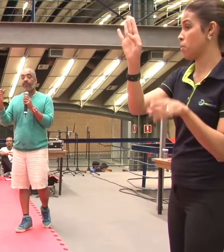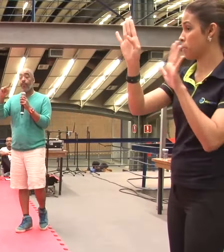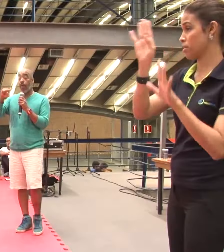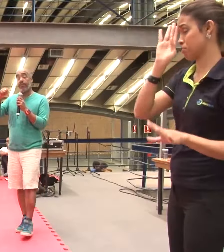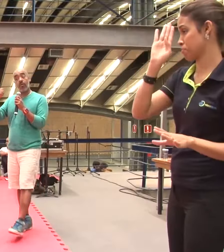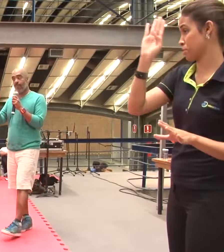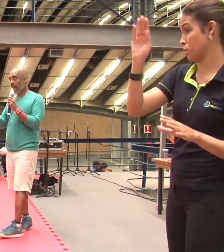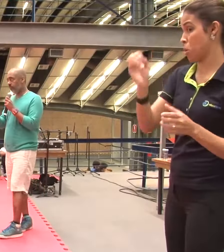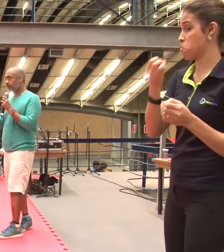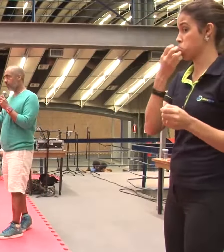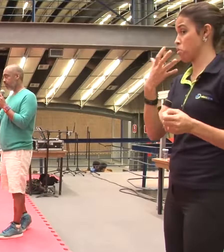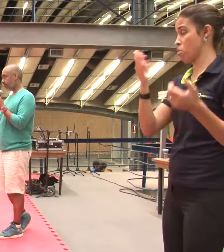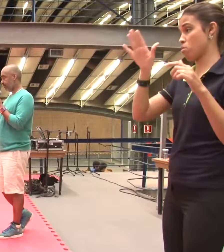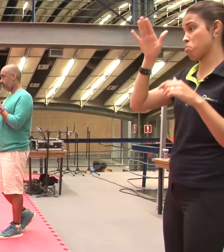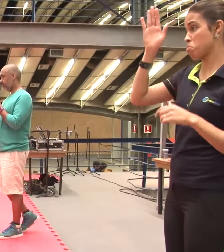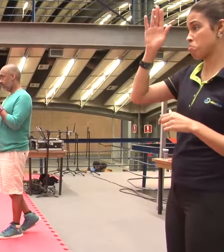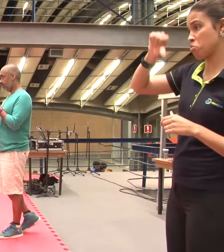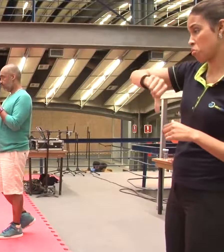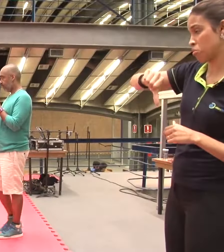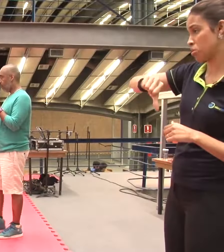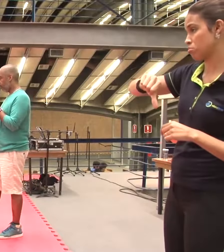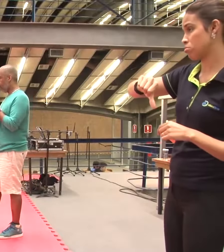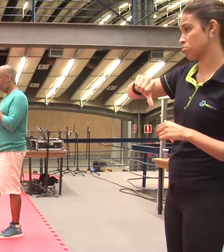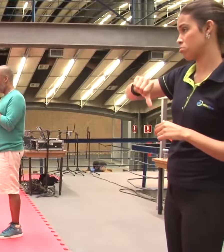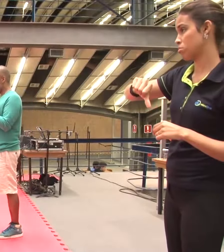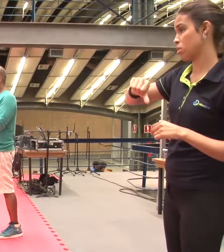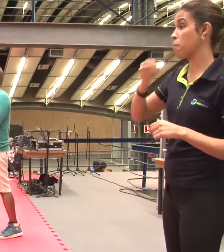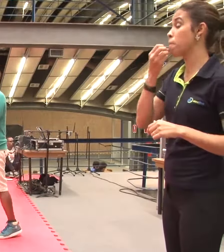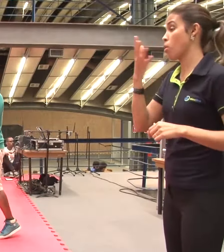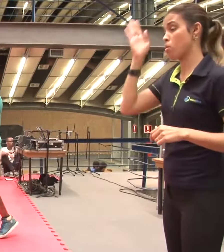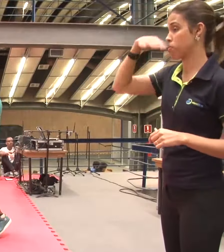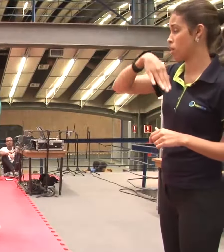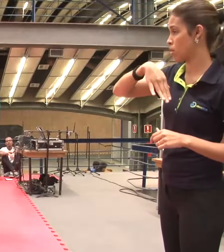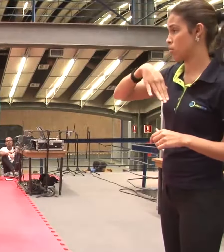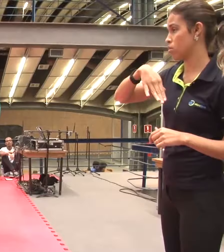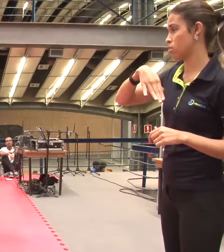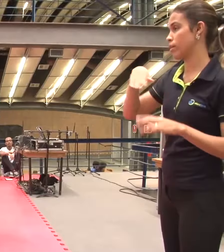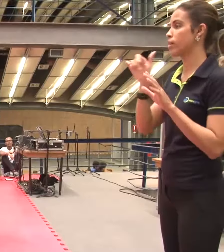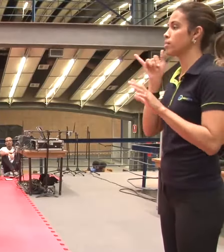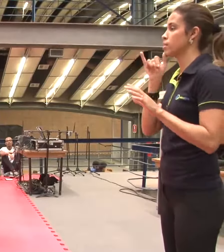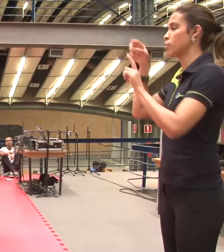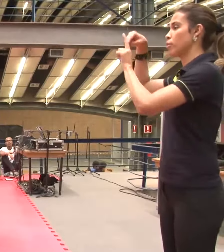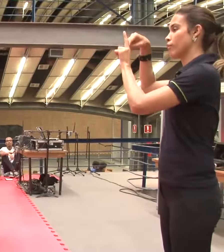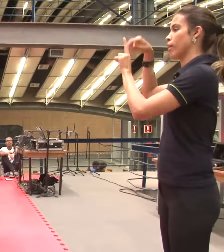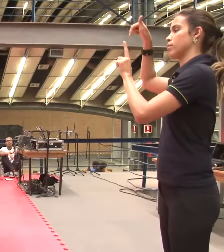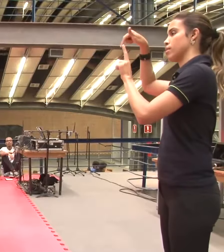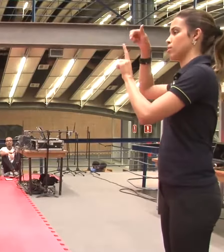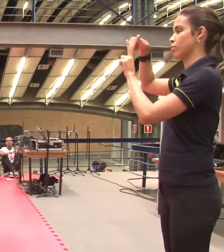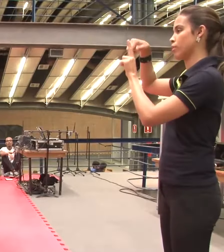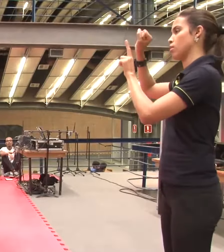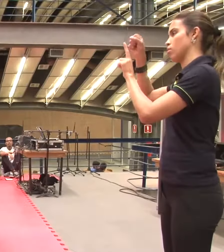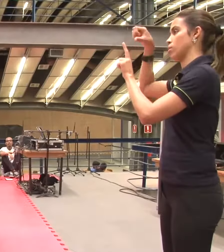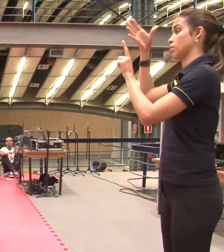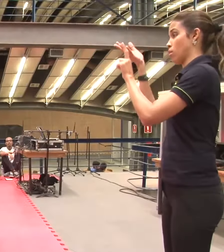significa que são bons ou maus. É o protagonista. A novela das sete, a novela das oito, a novela das